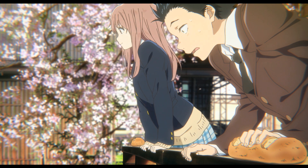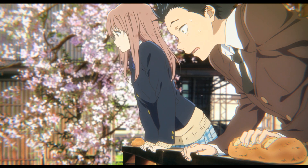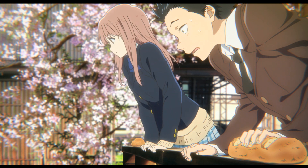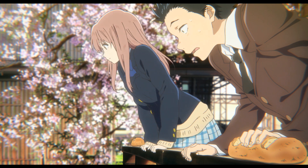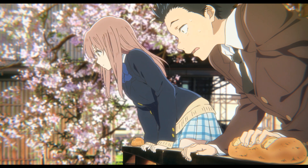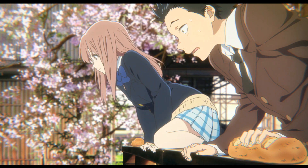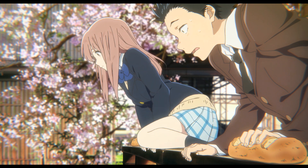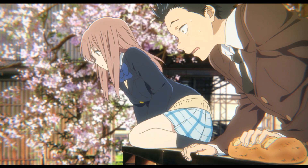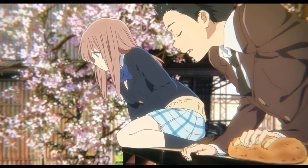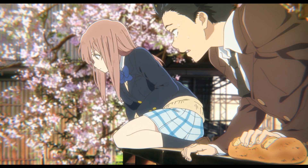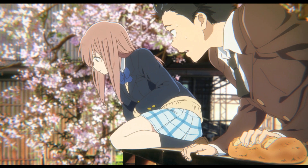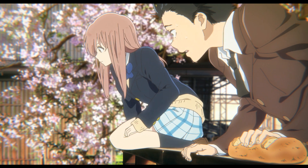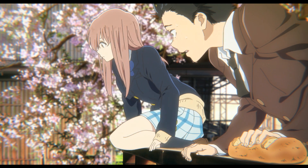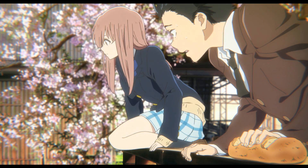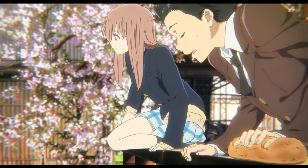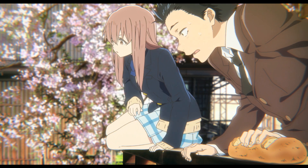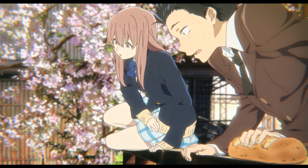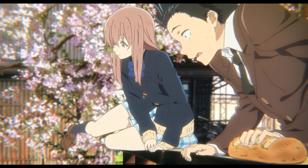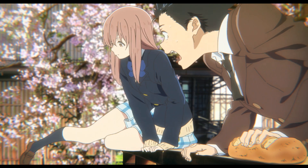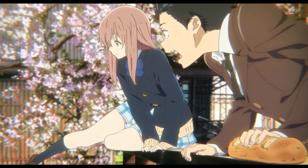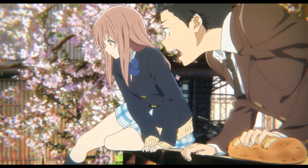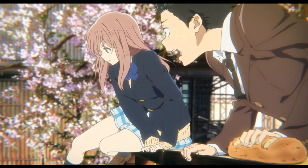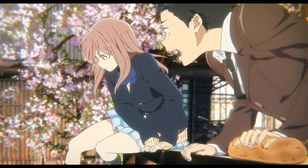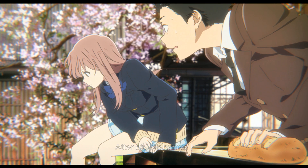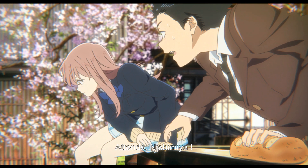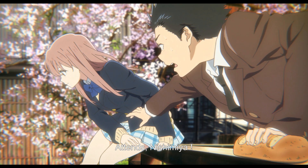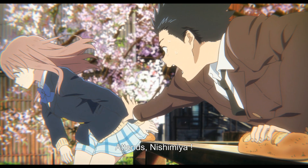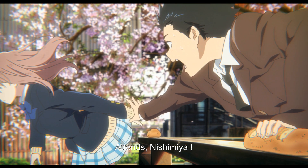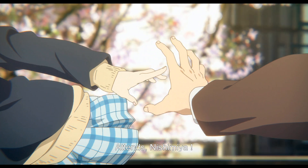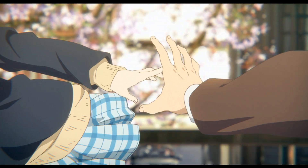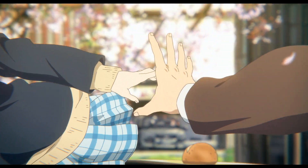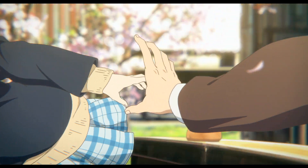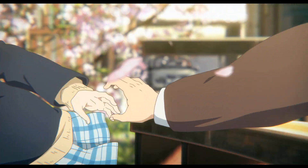待って、西宮！